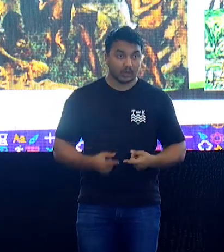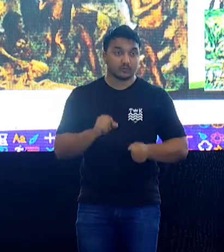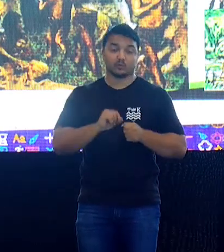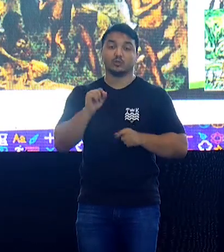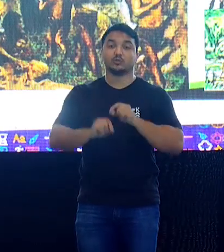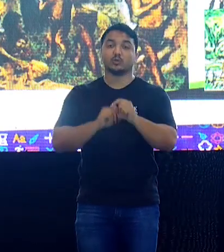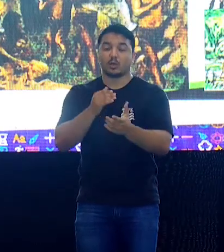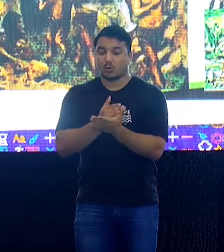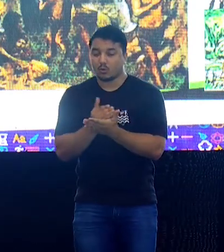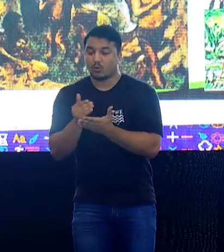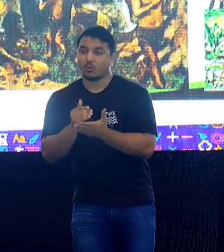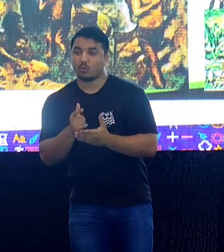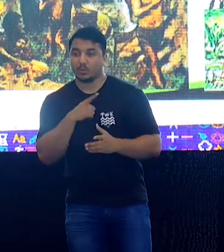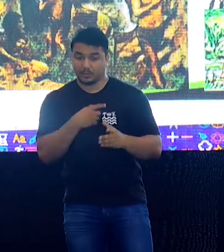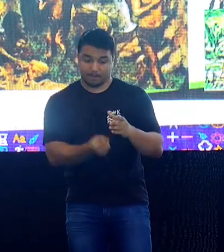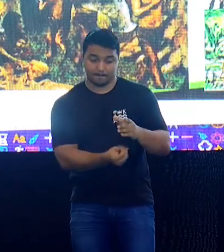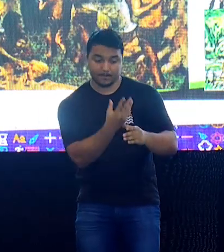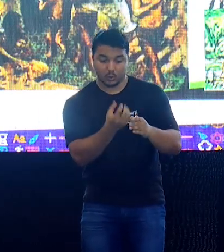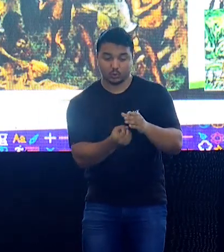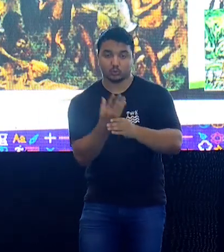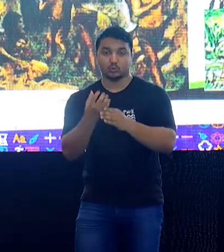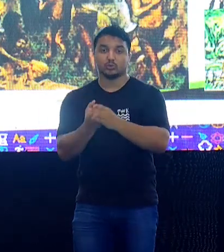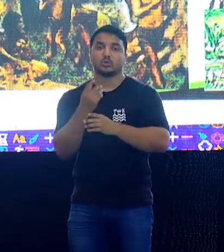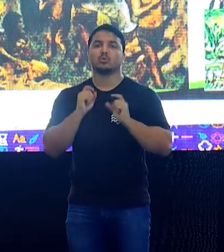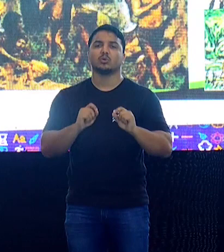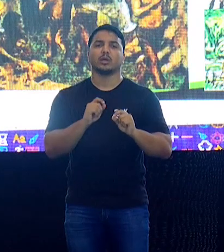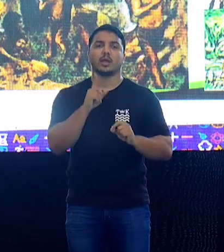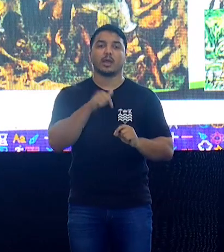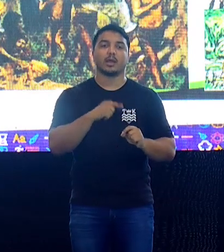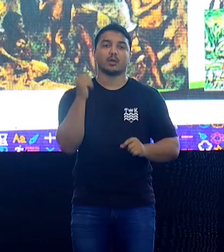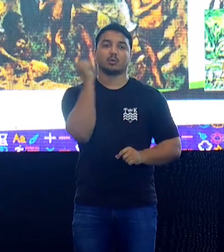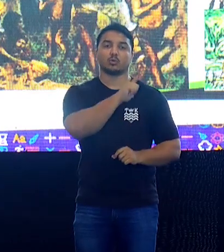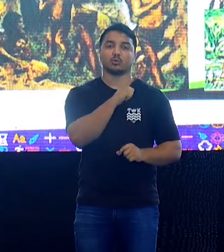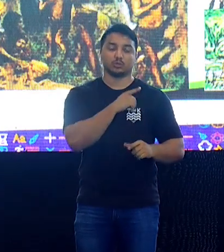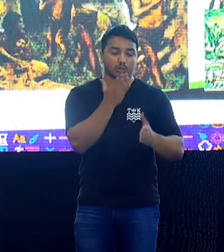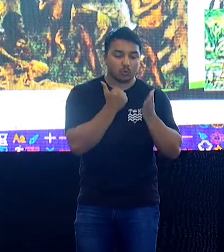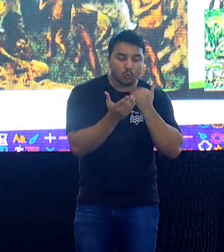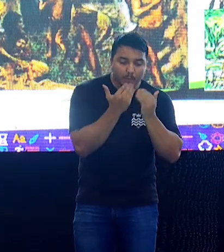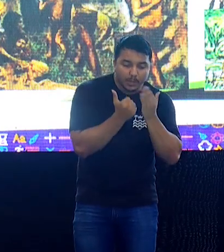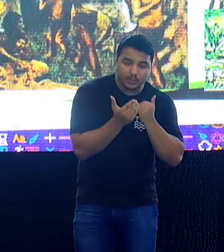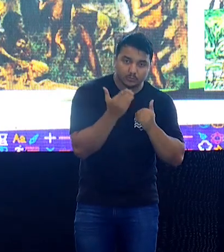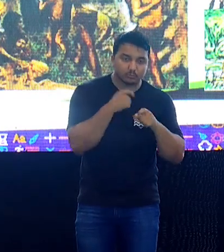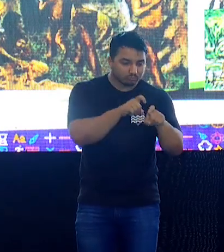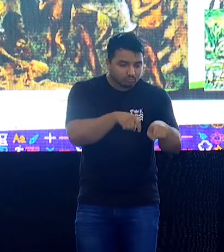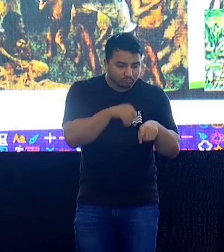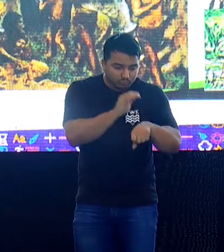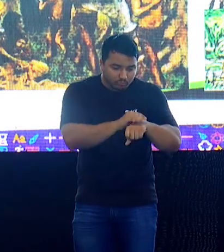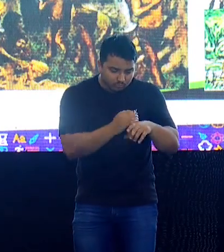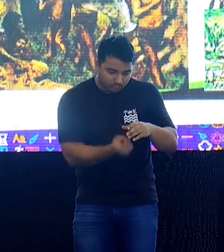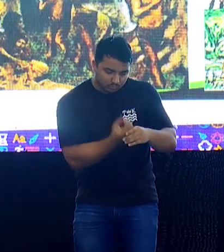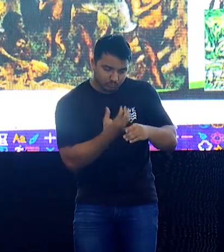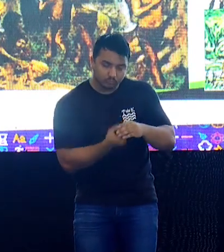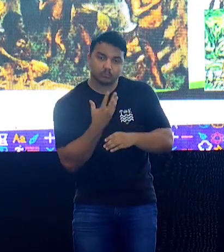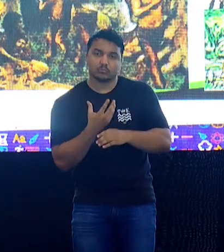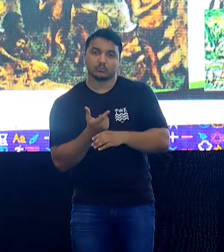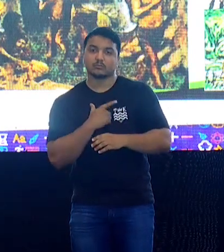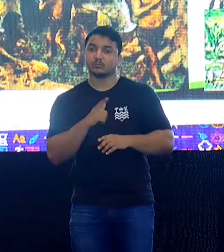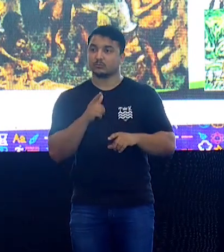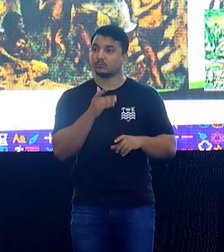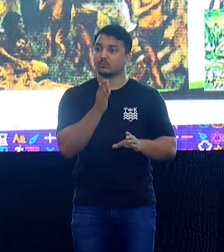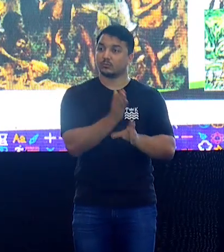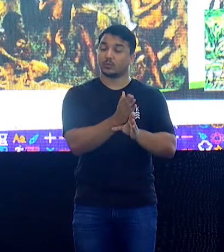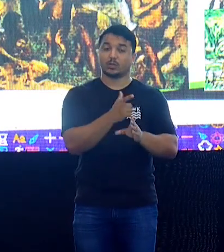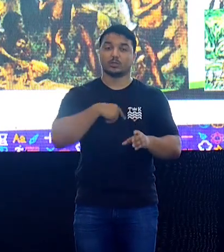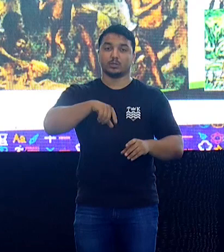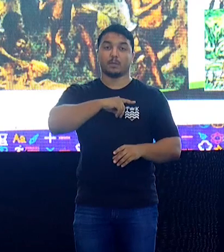Vamos começar a produzir para poder consumir aquilo que nós produzimos. Antes, a gente